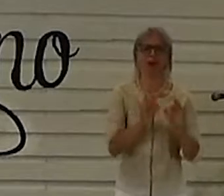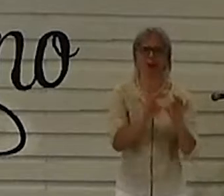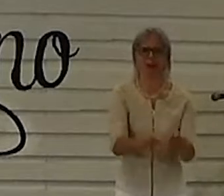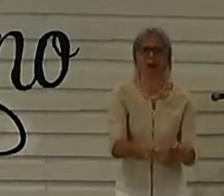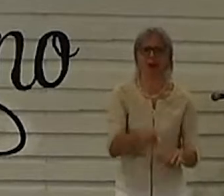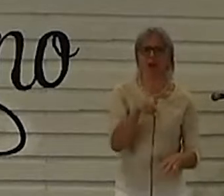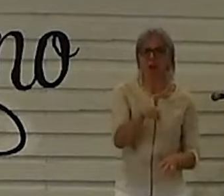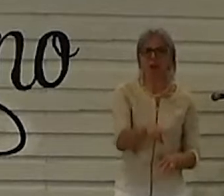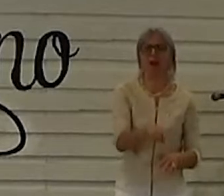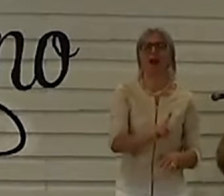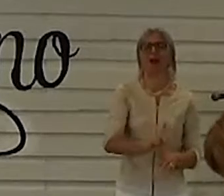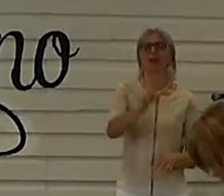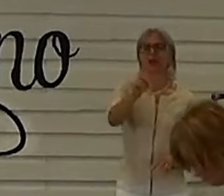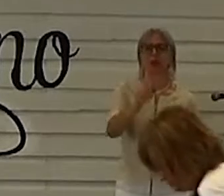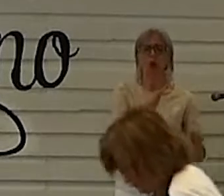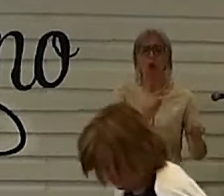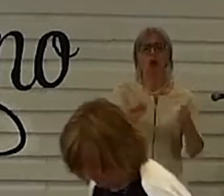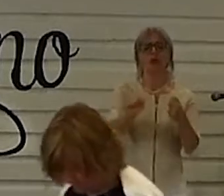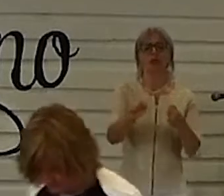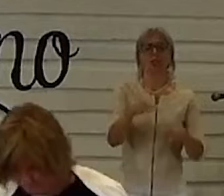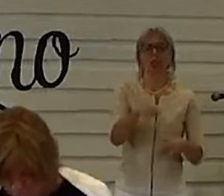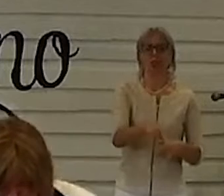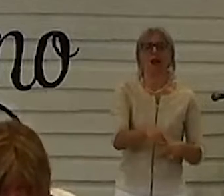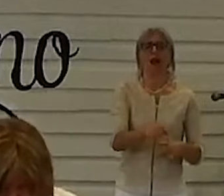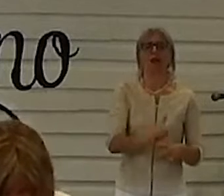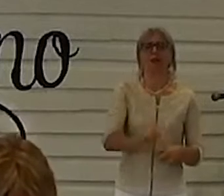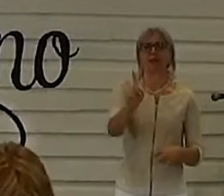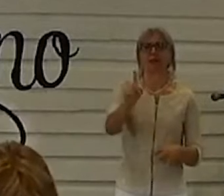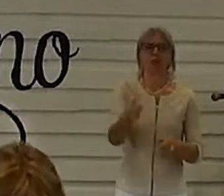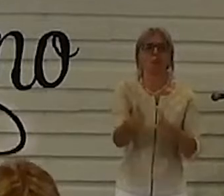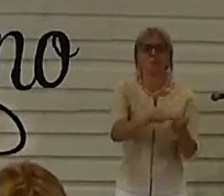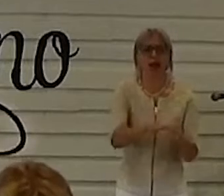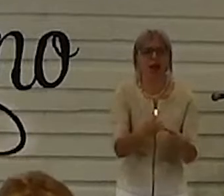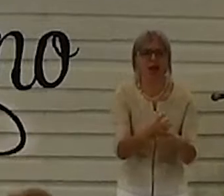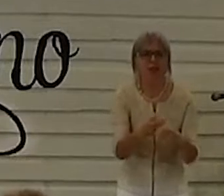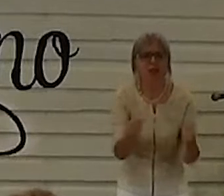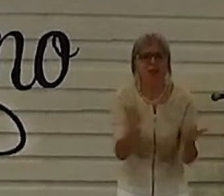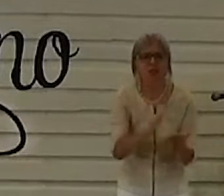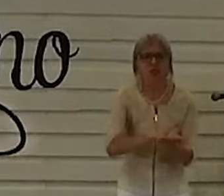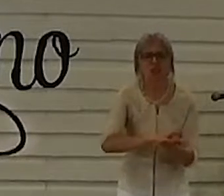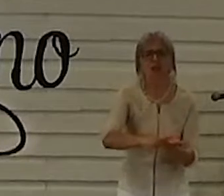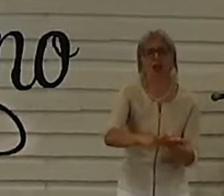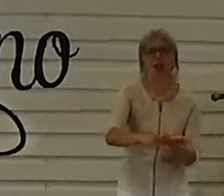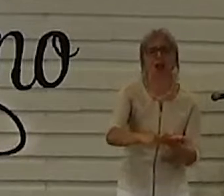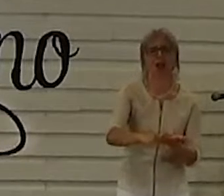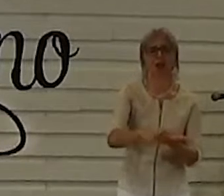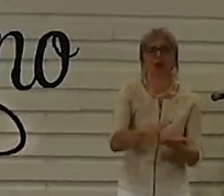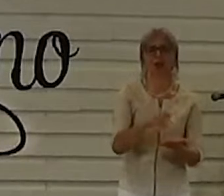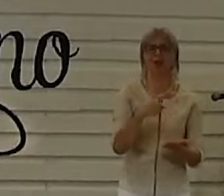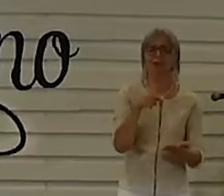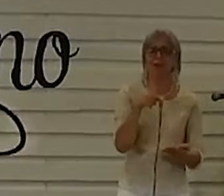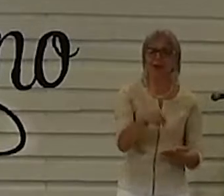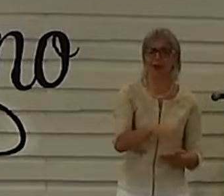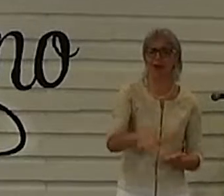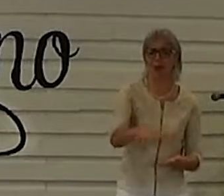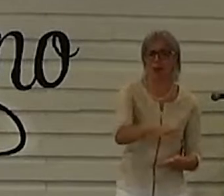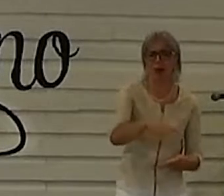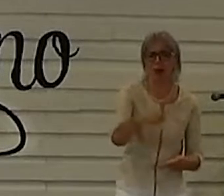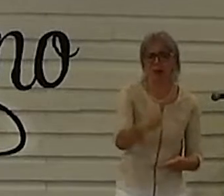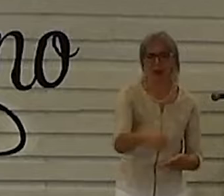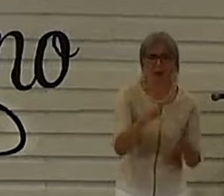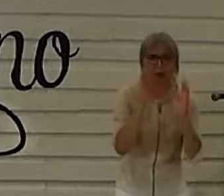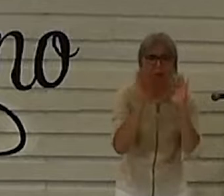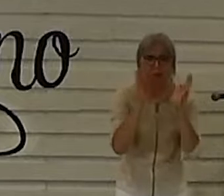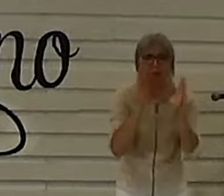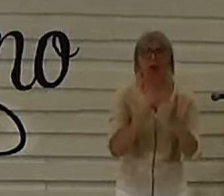ha liberato, ha sanato, ha battezzato nello Spirito Santo. Il Signore è veramente potente, perché